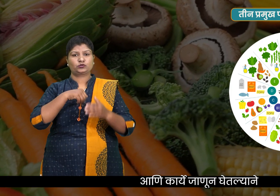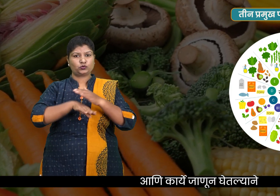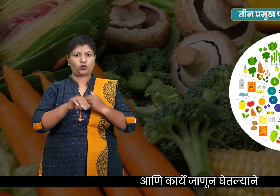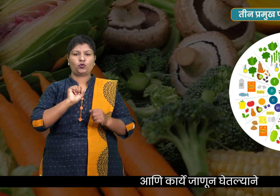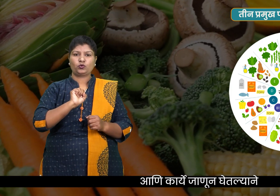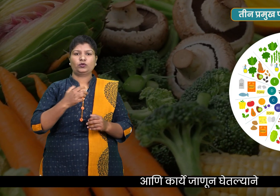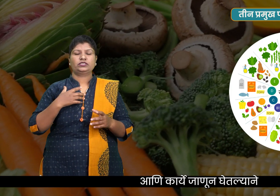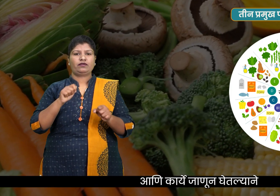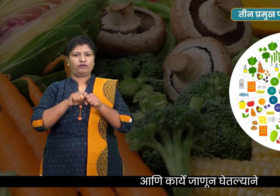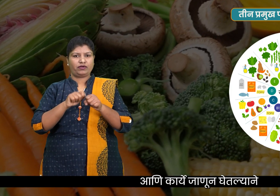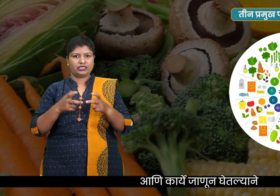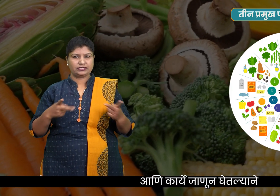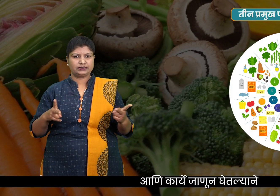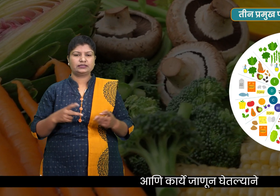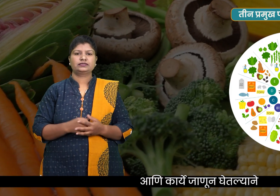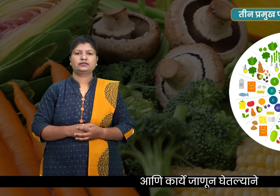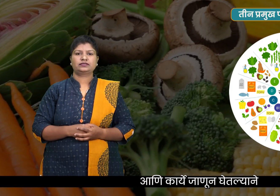आणि कार्य जाणून घेतल्याने